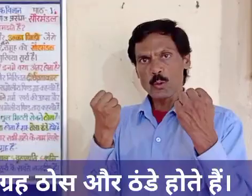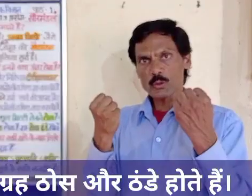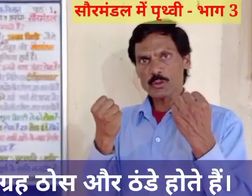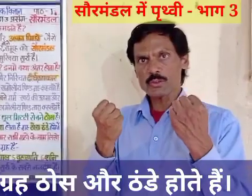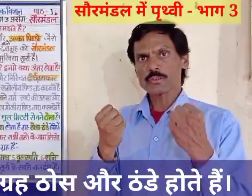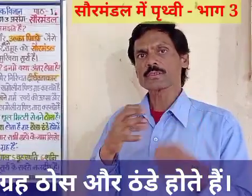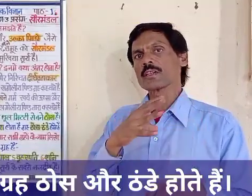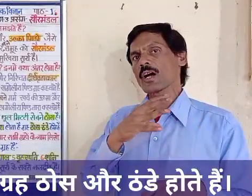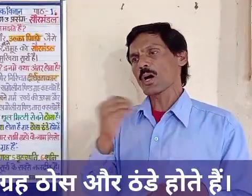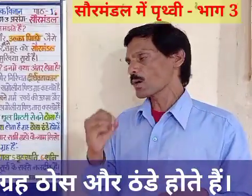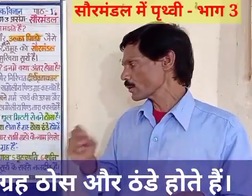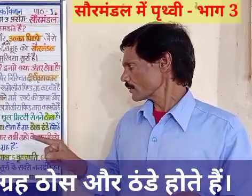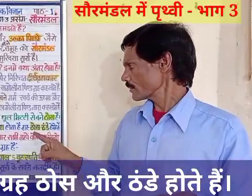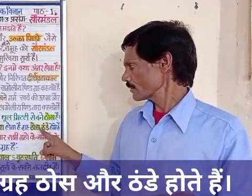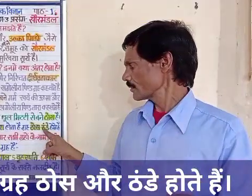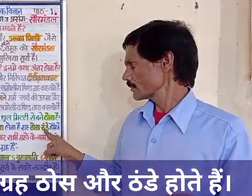ठोस और